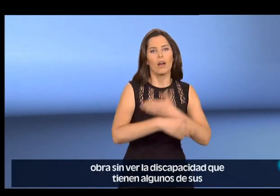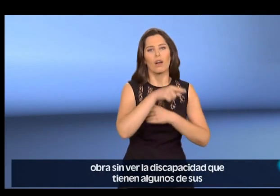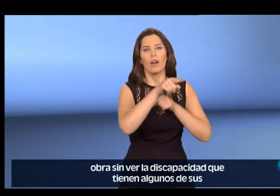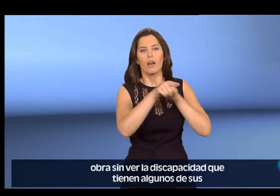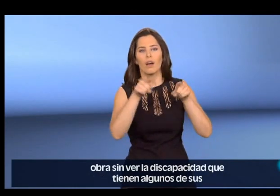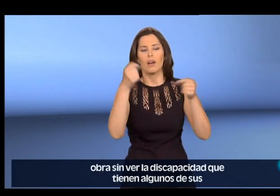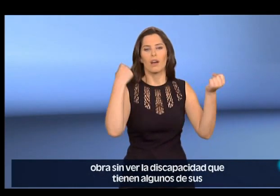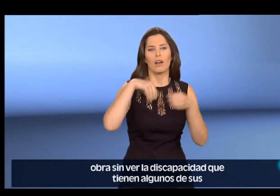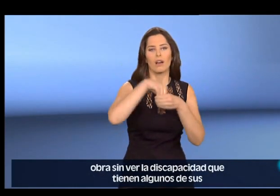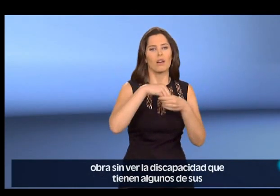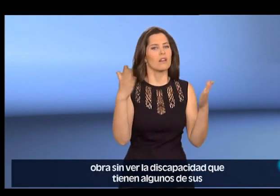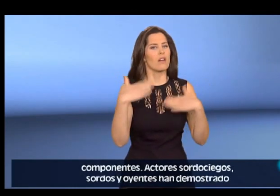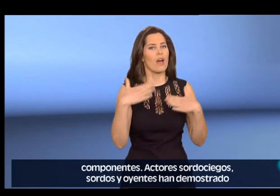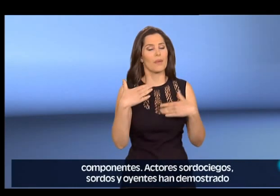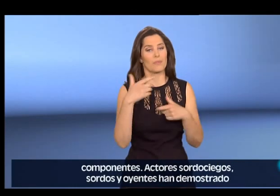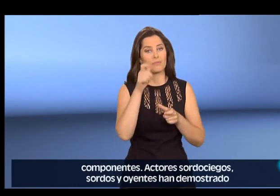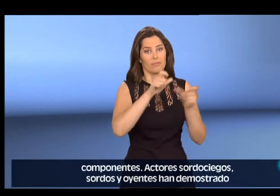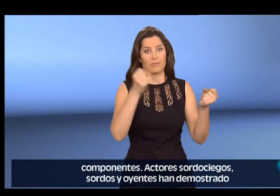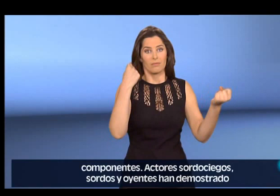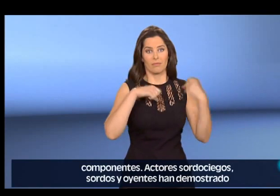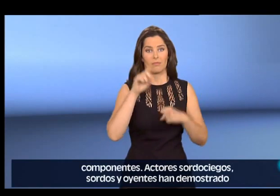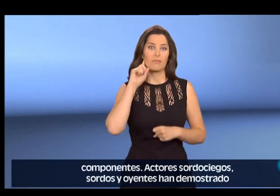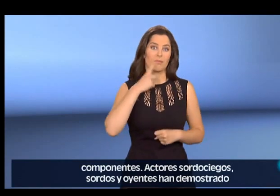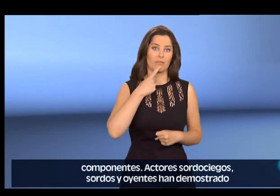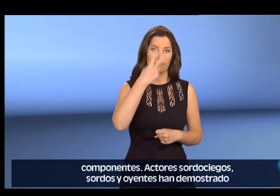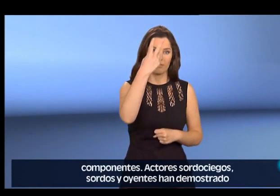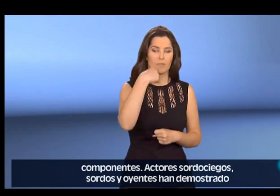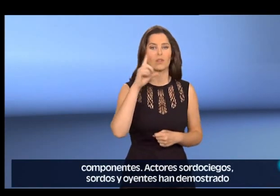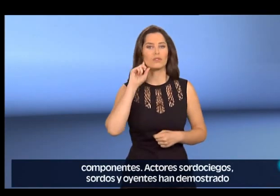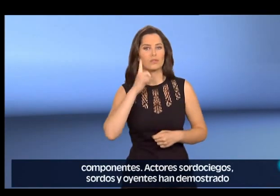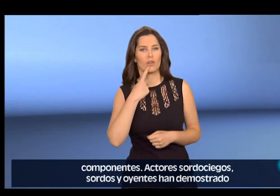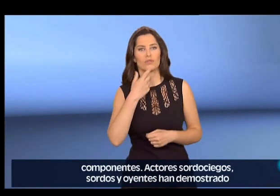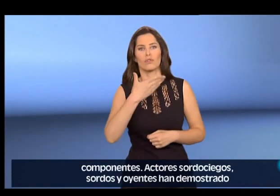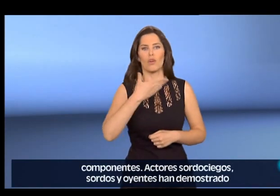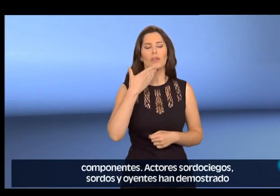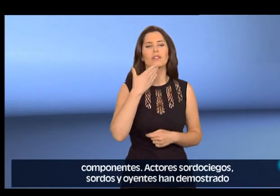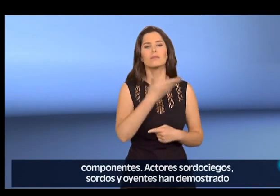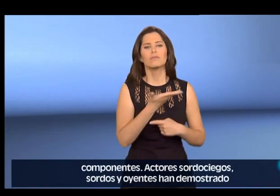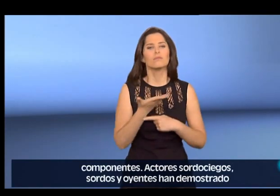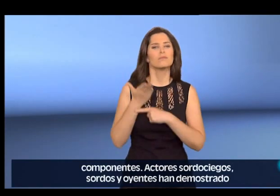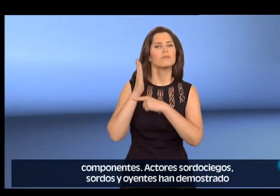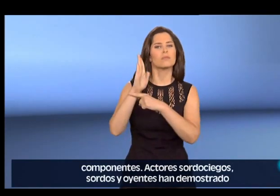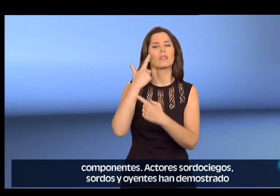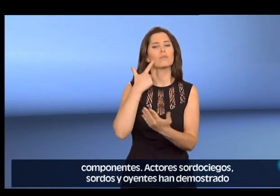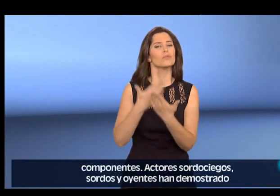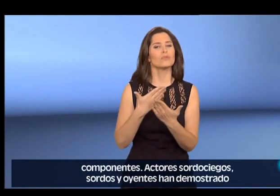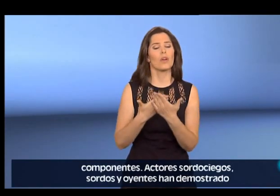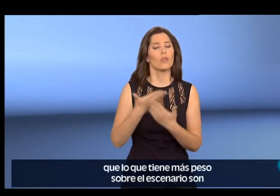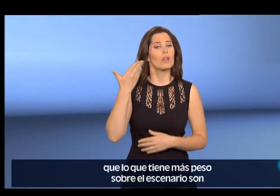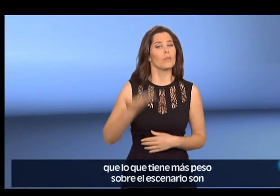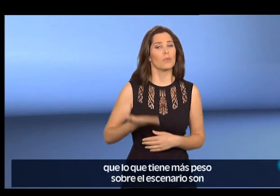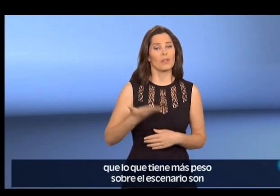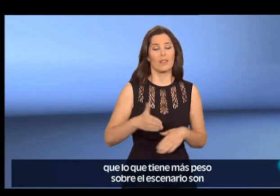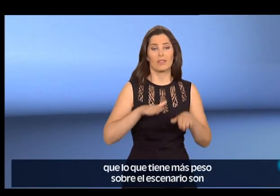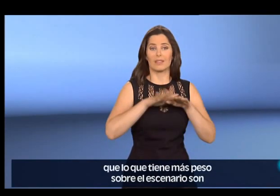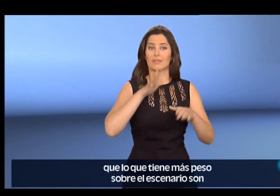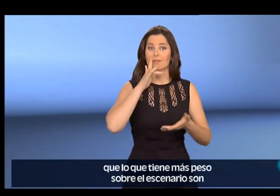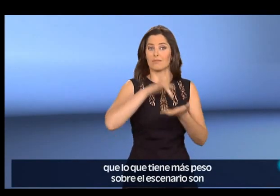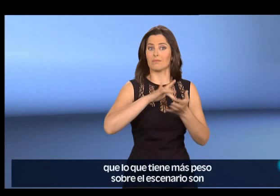que tienen algunos de sus componentes. Actores, sordociegos, sordos y oyentes han demostrado que lo que tiene más peso sobre el